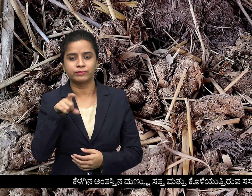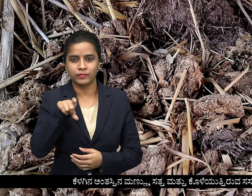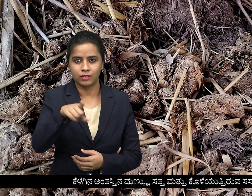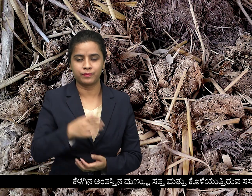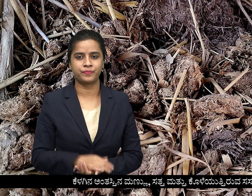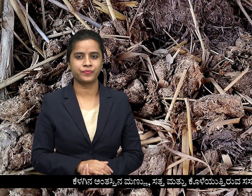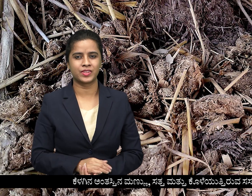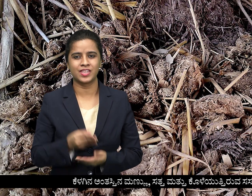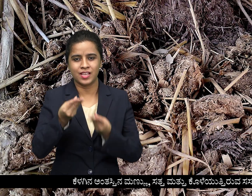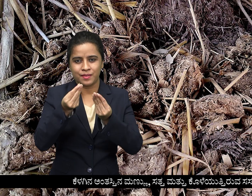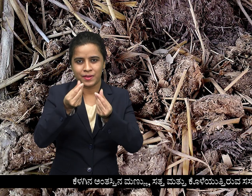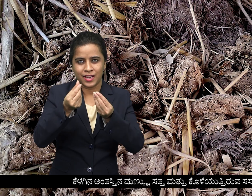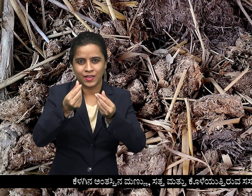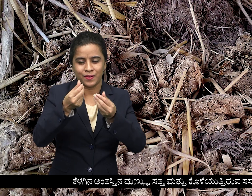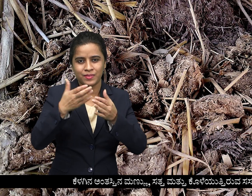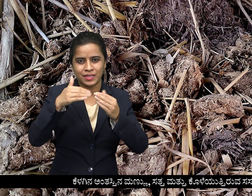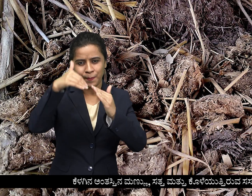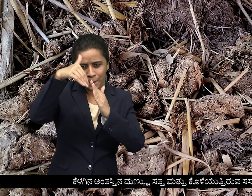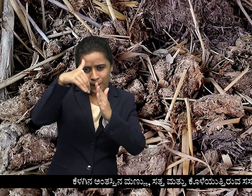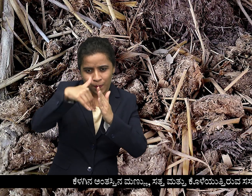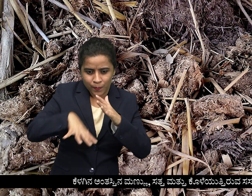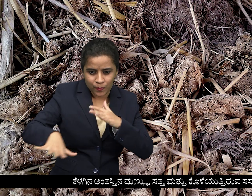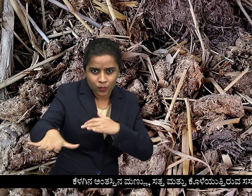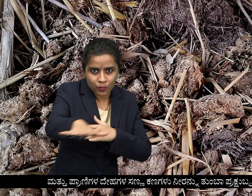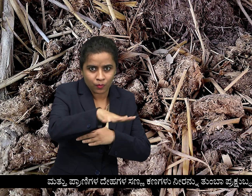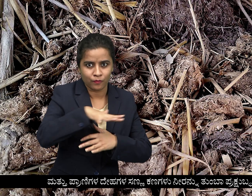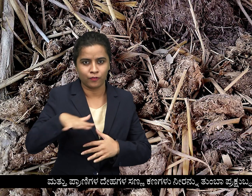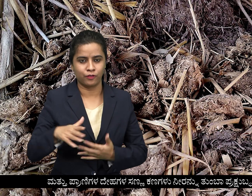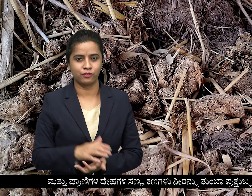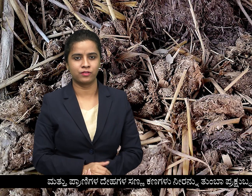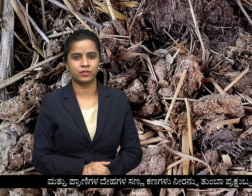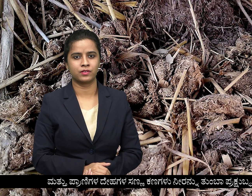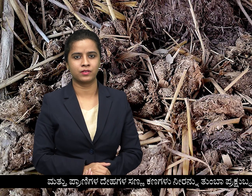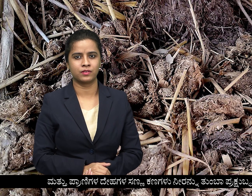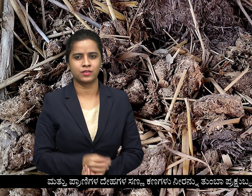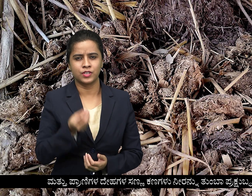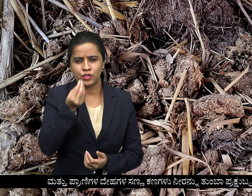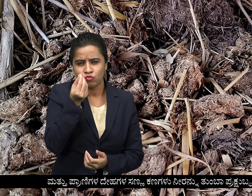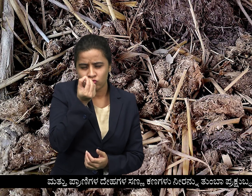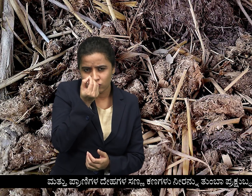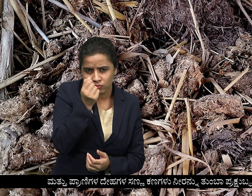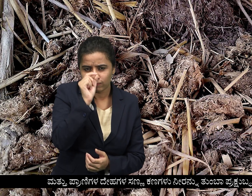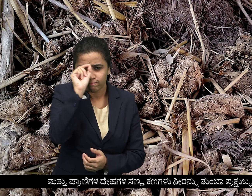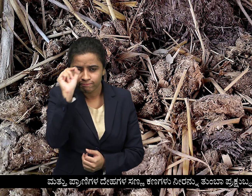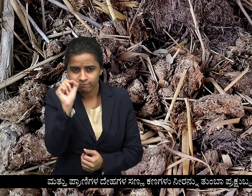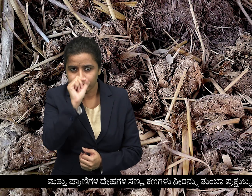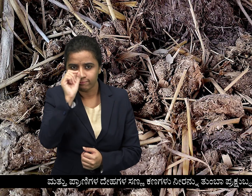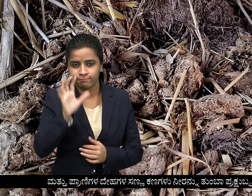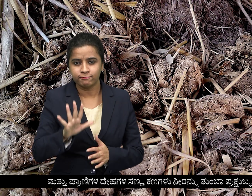ಕೆಳಗಿನ ಅಂತಸ್ತಿನ ಮಣ್ಣು, ಸತ್ತ ಮತ್ತು ಕೊಳೆಯುತ್ತಿರುವ ಸಸ್ಯಗಳು ಮತ್ತು ಪ್ರಾಣಿಗಳ ದೇಹದ ಸಣ್ಣ ಕಣಗಳು ನೀರನ್ನ ತುಂಬಾ